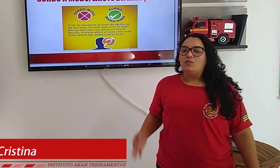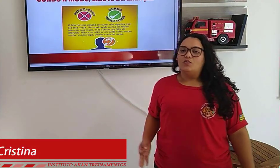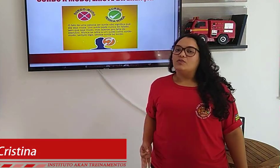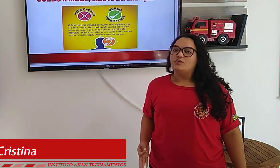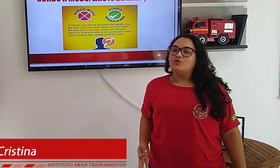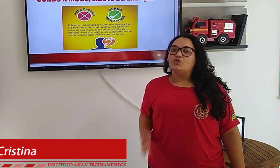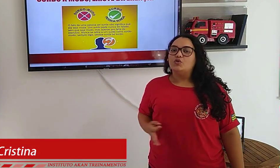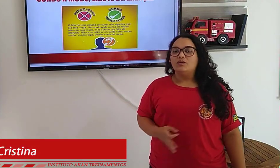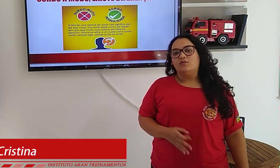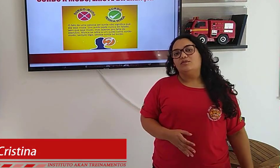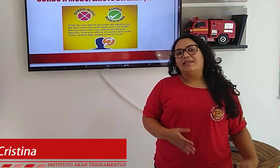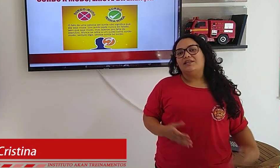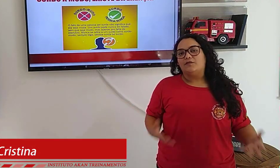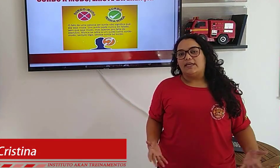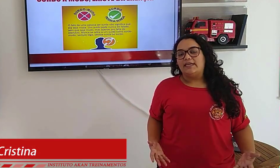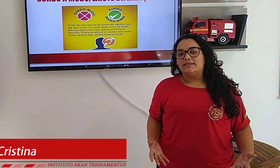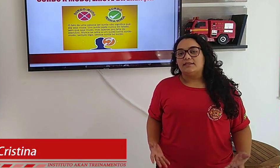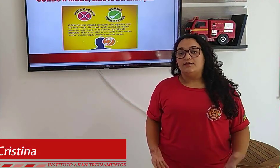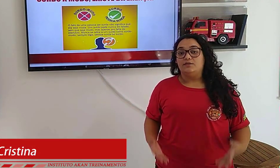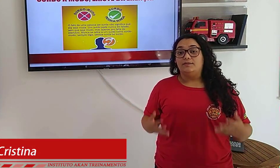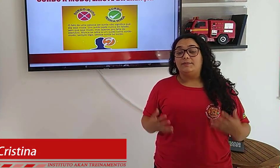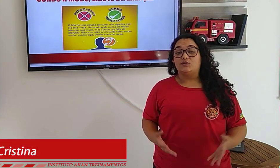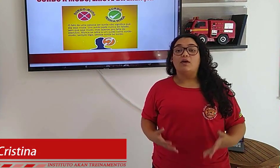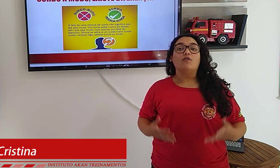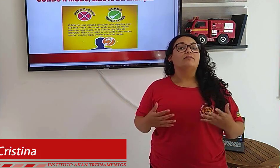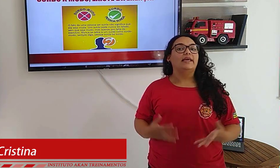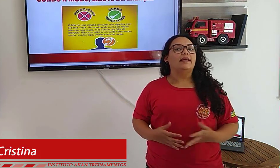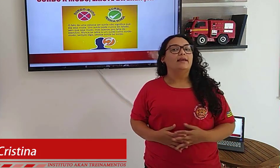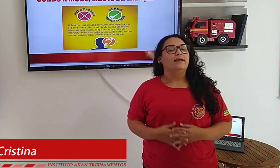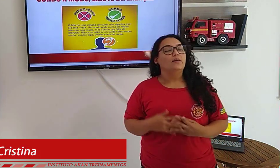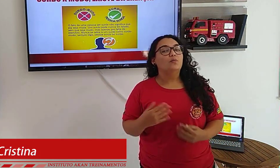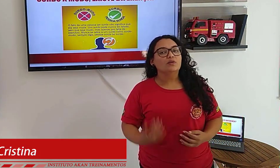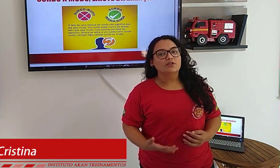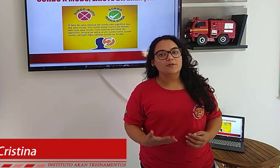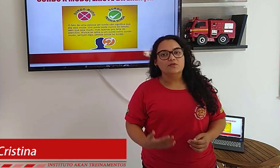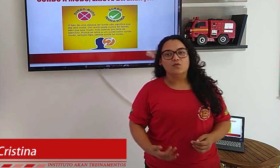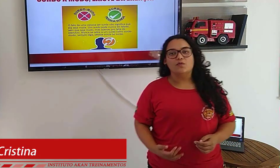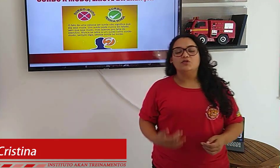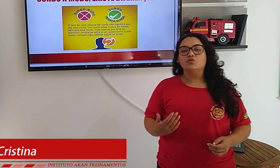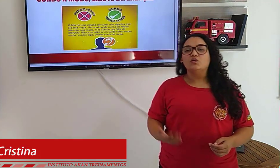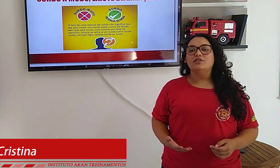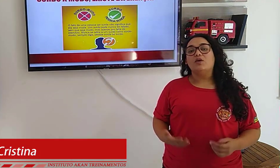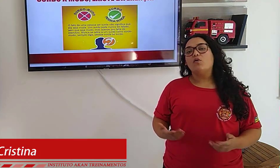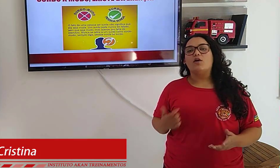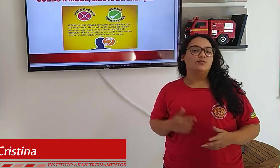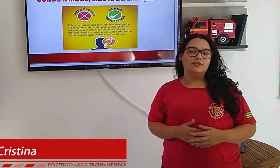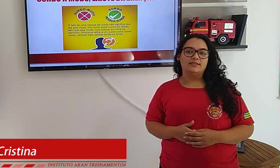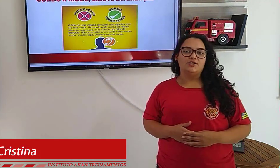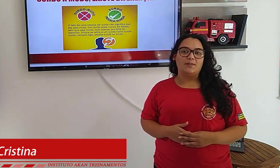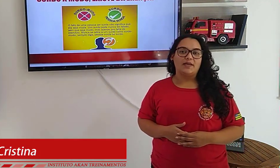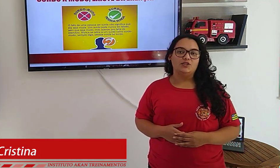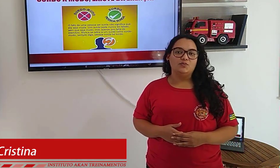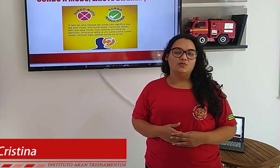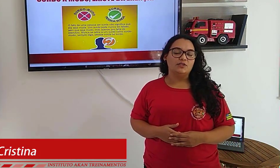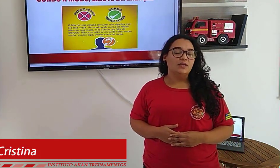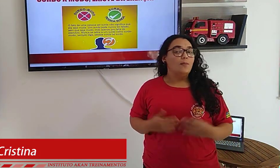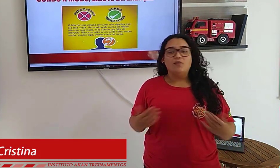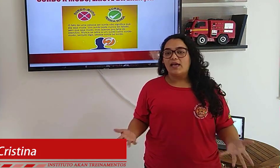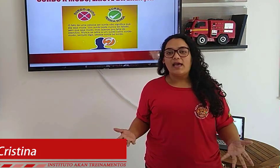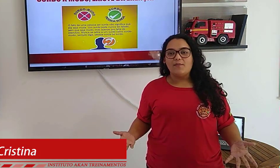mudo? Surdo e mudo tem diferença? Pessoal, tem. E muitas pessoas surdas não gostam de ser chamadas de mudas, porque realmente elas